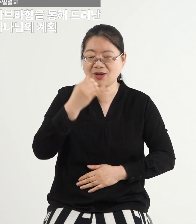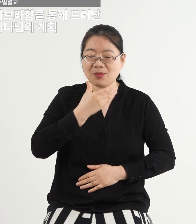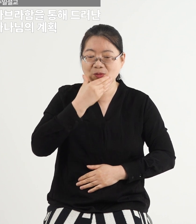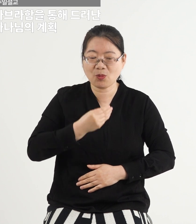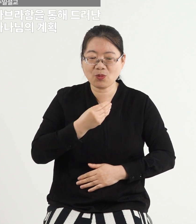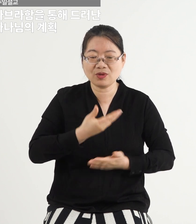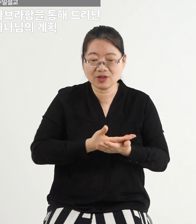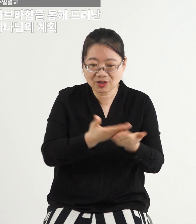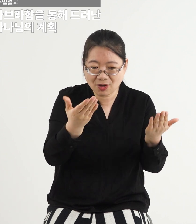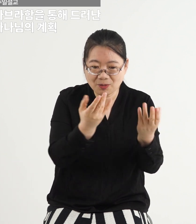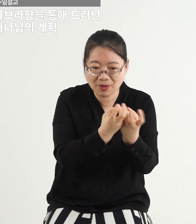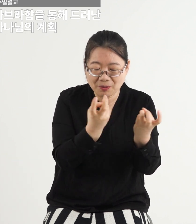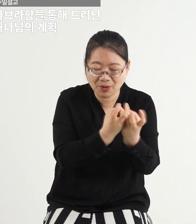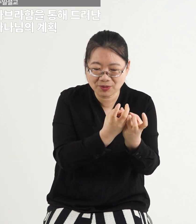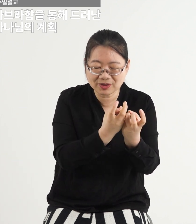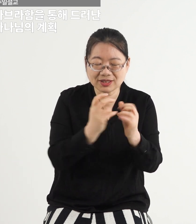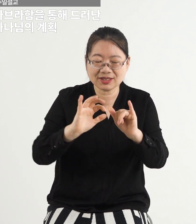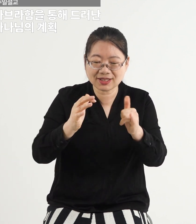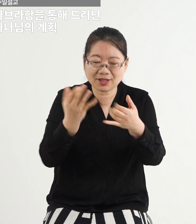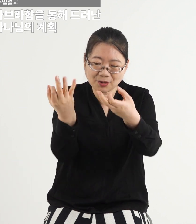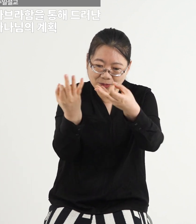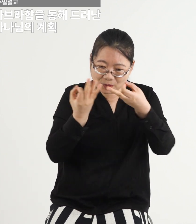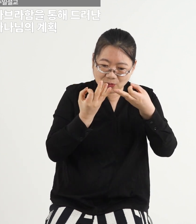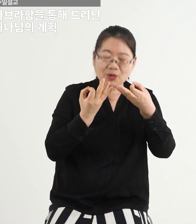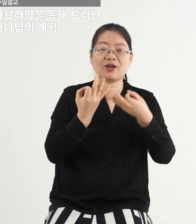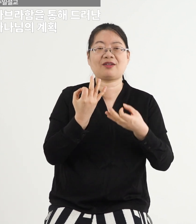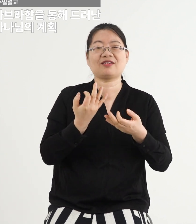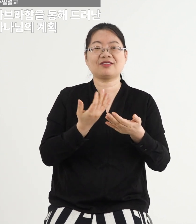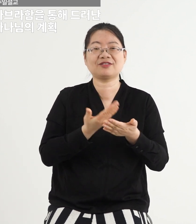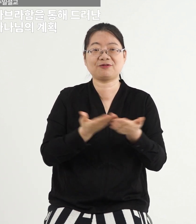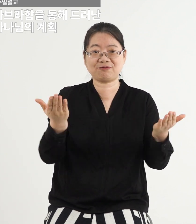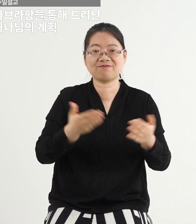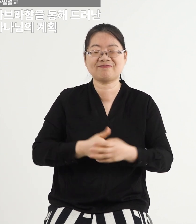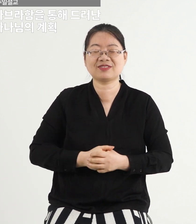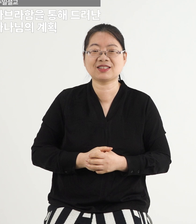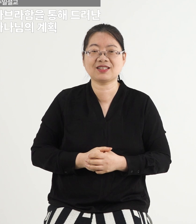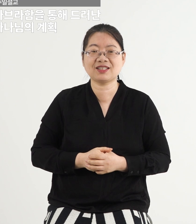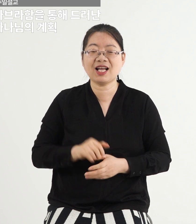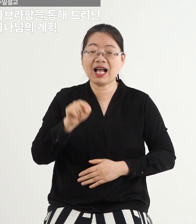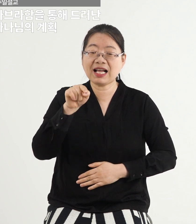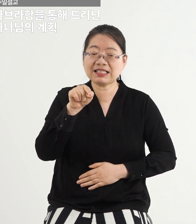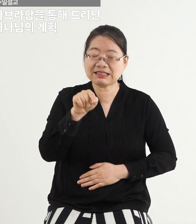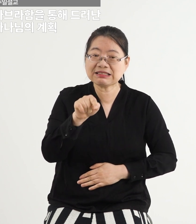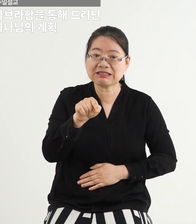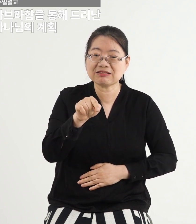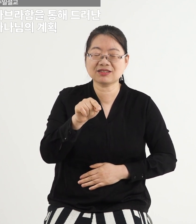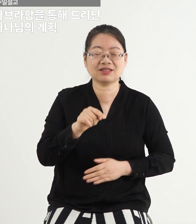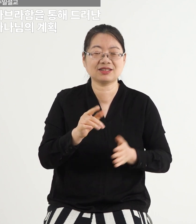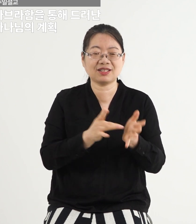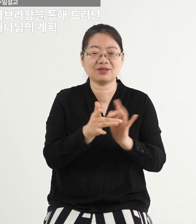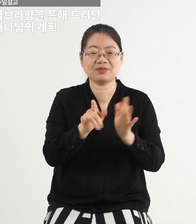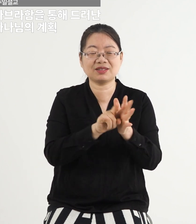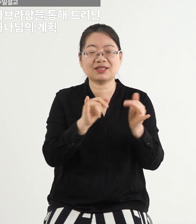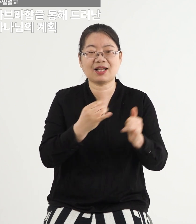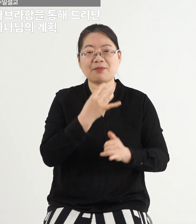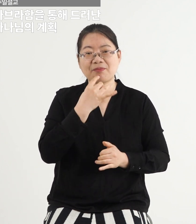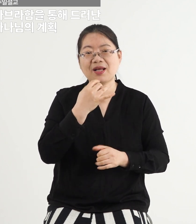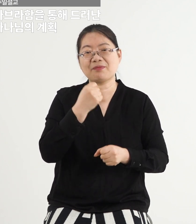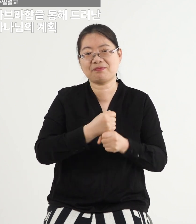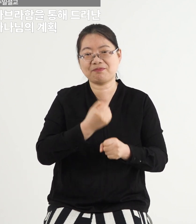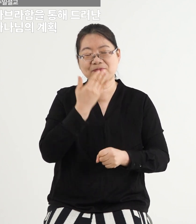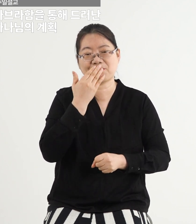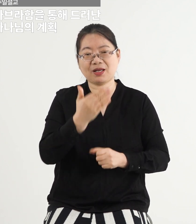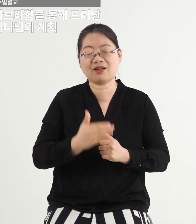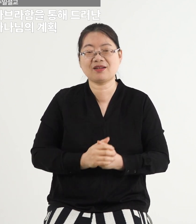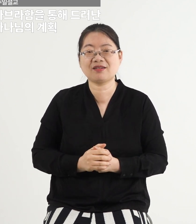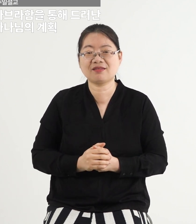보게 만드는 거죠. 저는 그거를 크리스찬만이 만들어낼 수 있는 매력이라고 봐요. 이